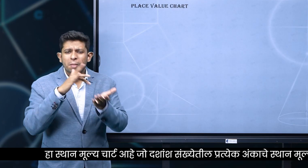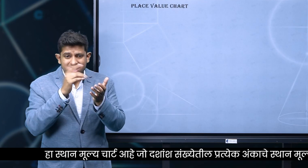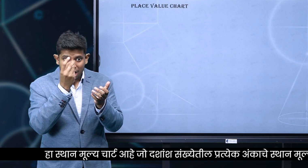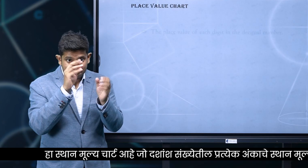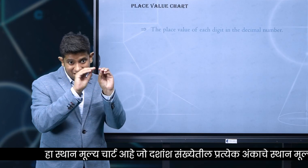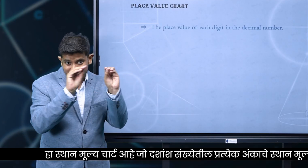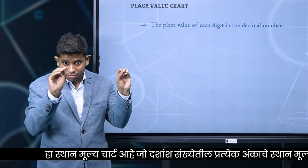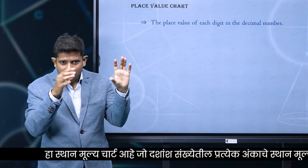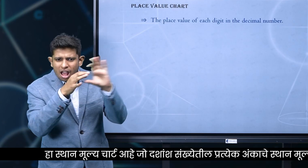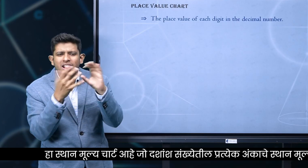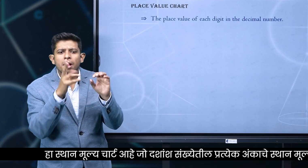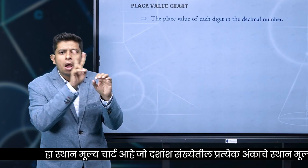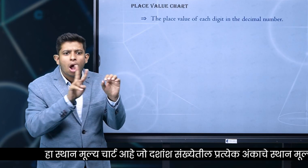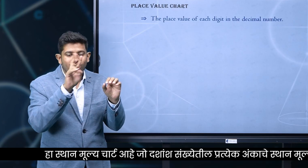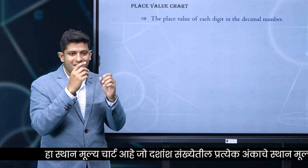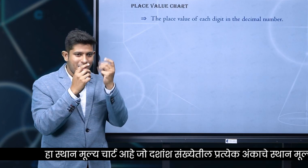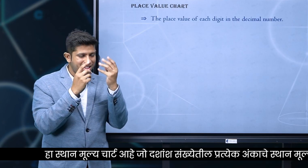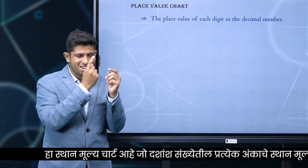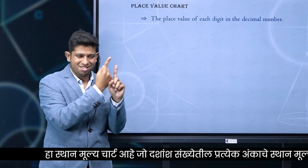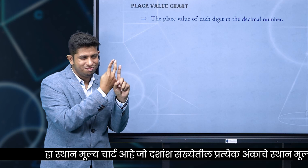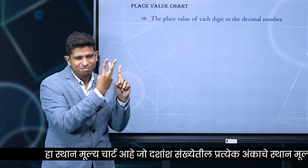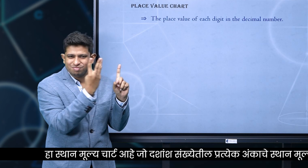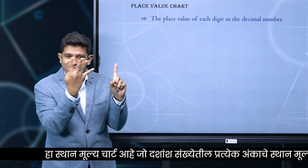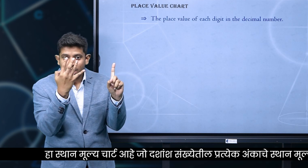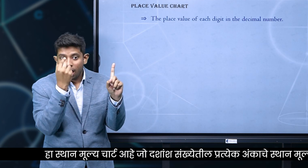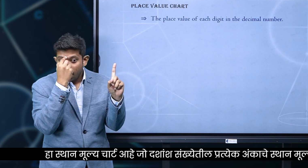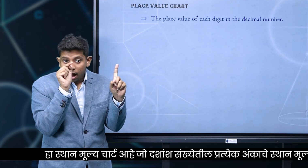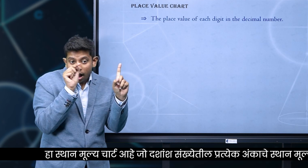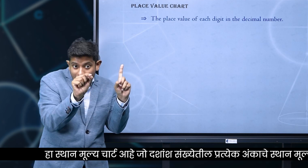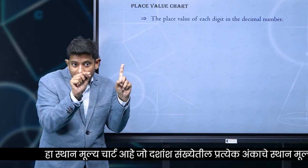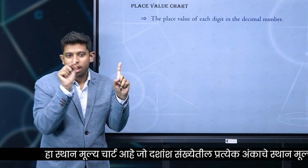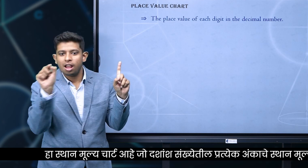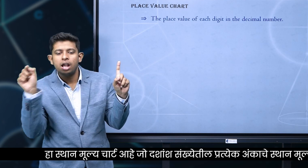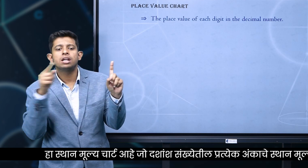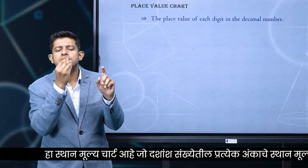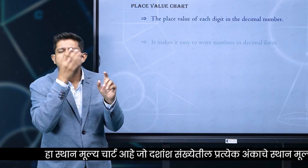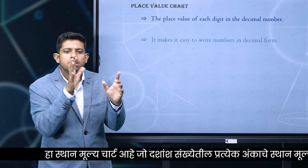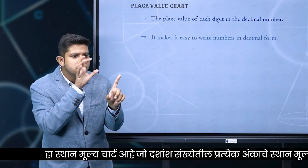हा स्थान मूल्य चार्ट आहे जो दशांश संख्येतील प्रत्येक अंकांचे स्थान मूल्य सांगतो.